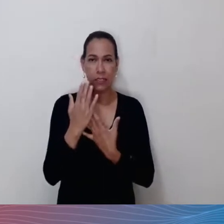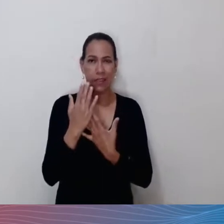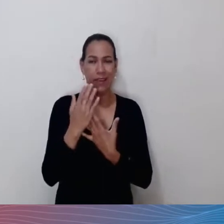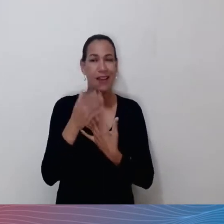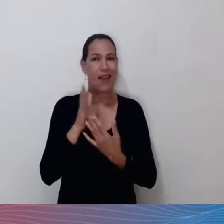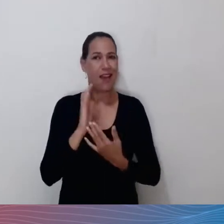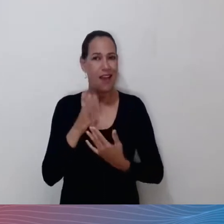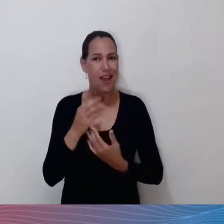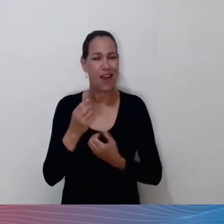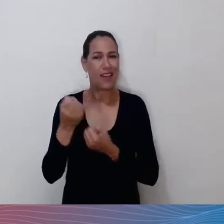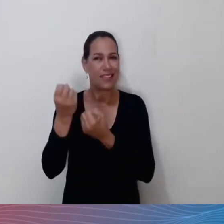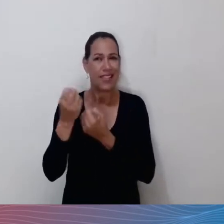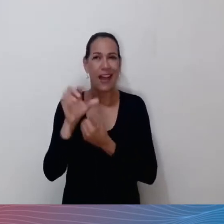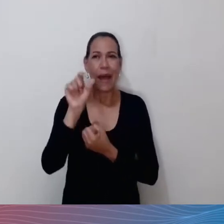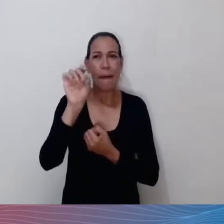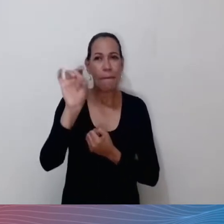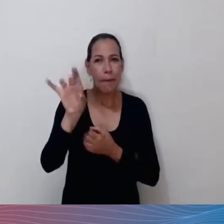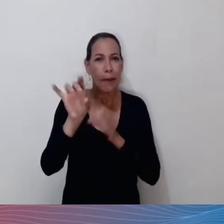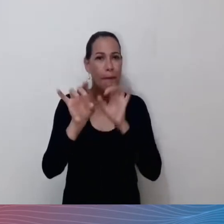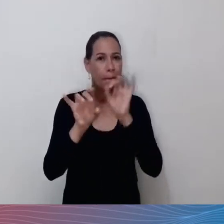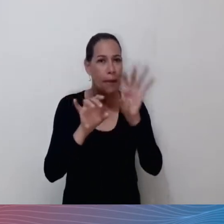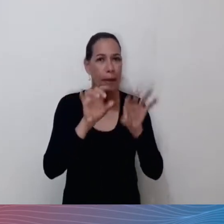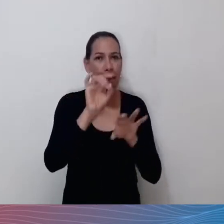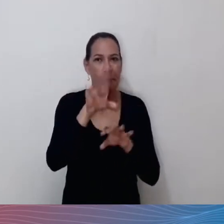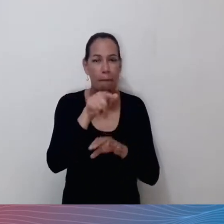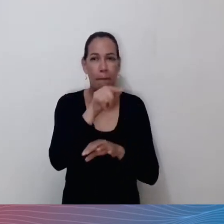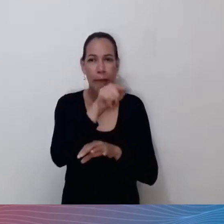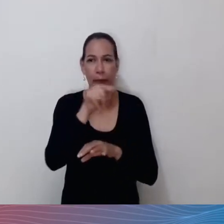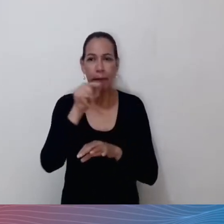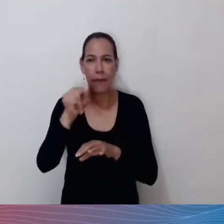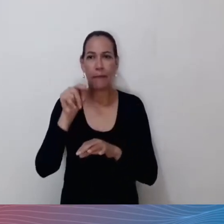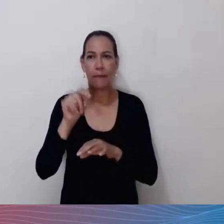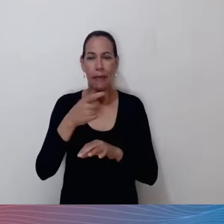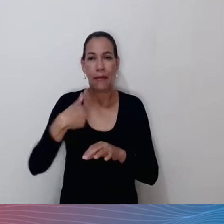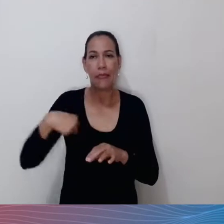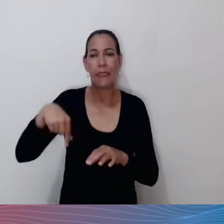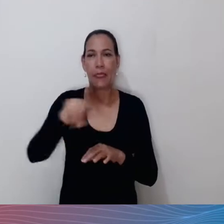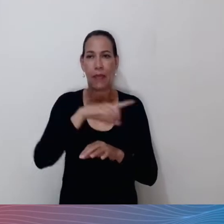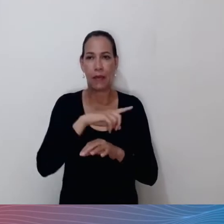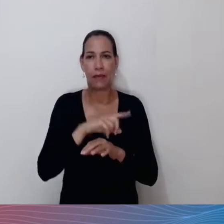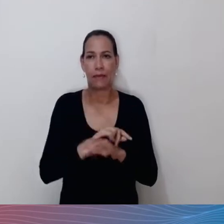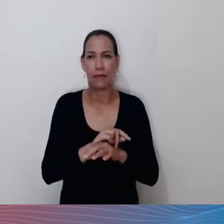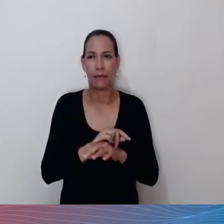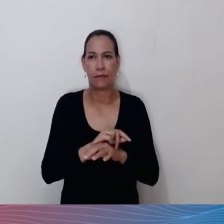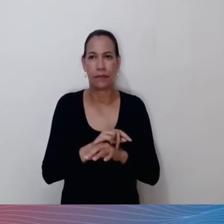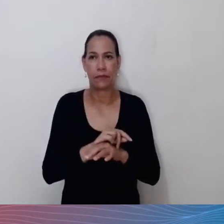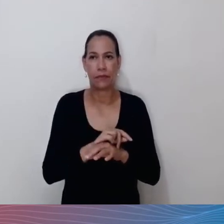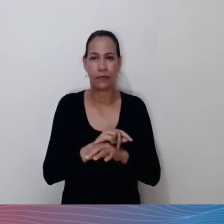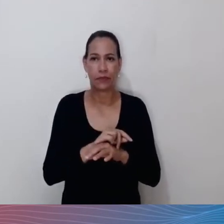nós, segundo a proporção do dom de Cristo.